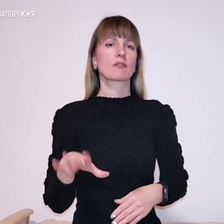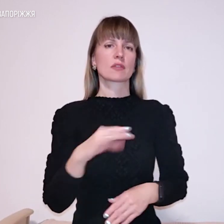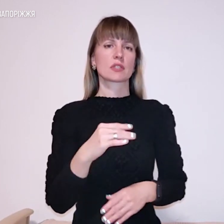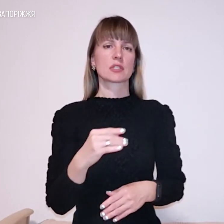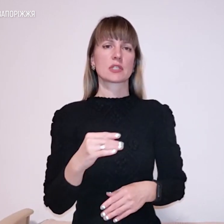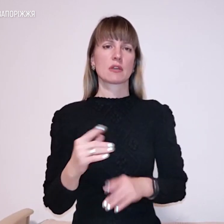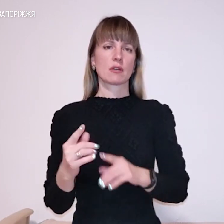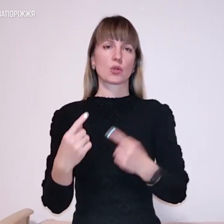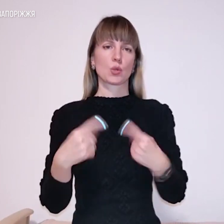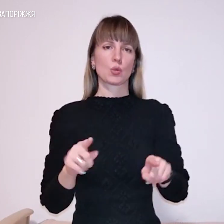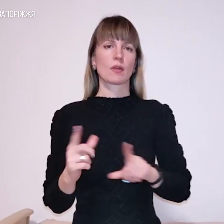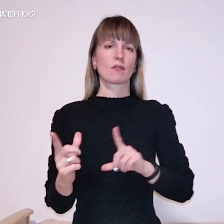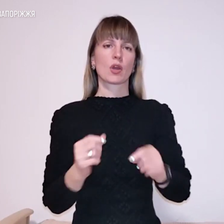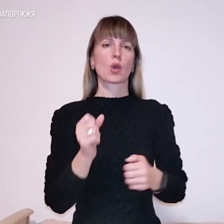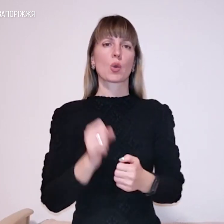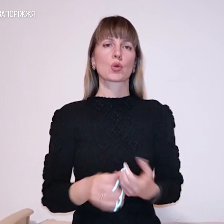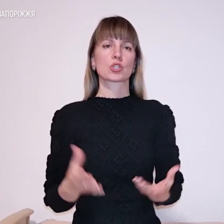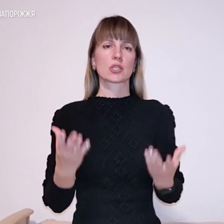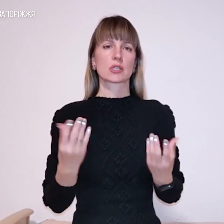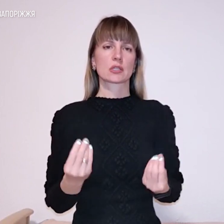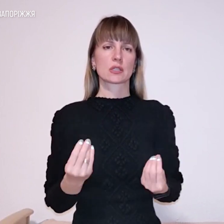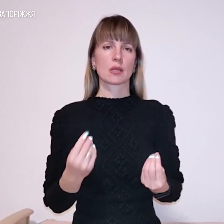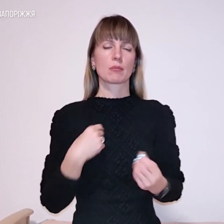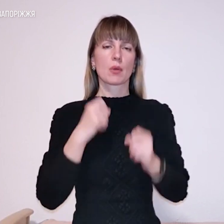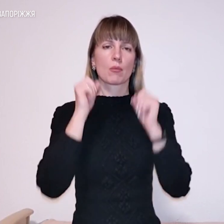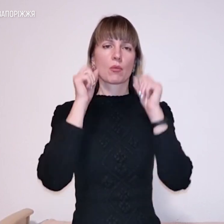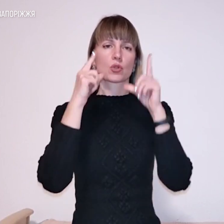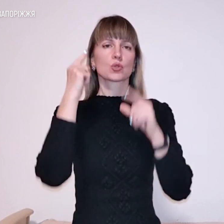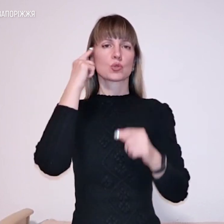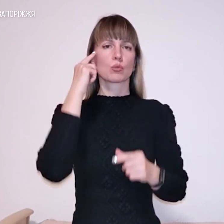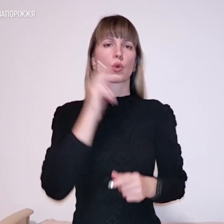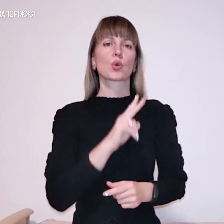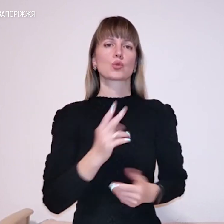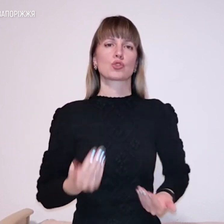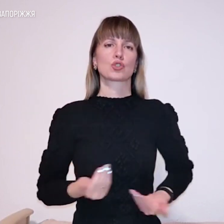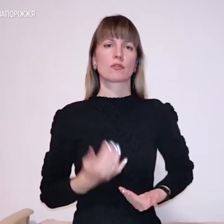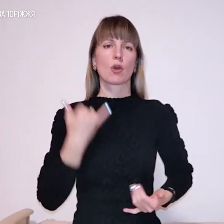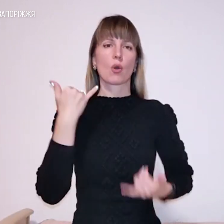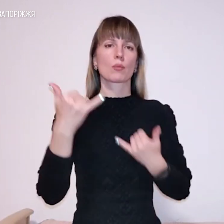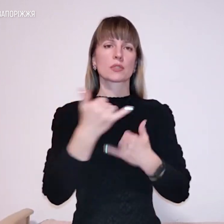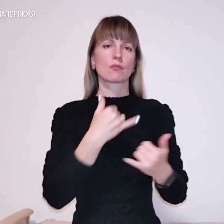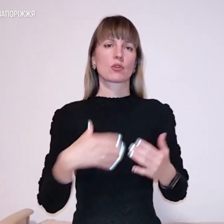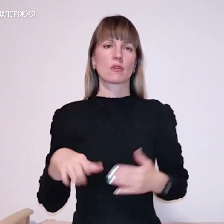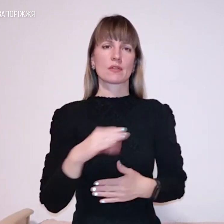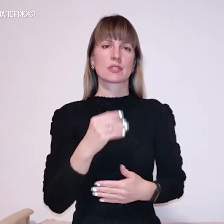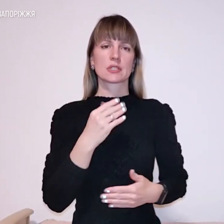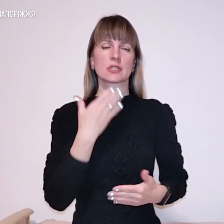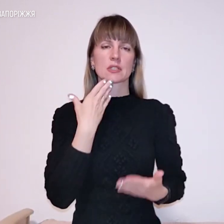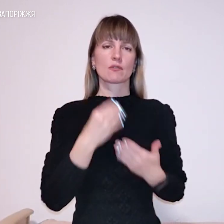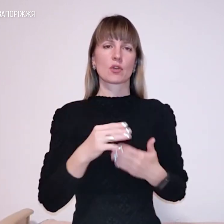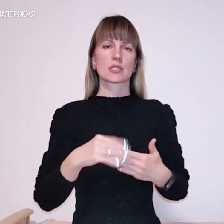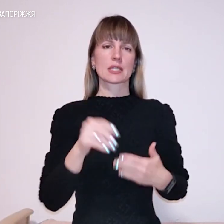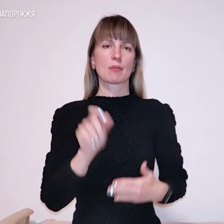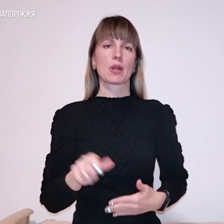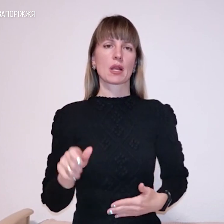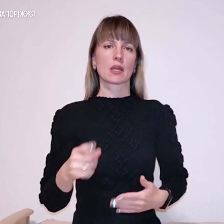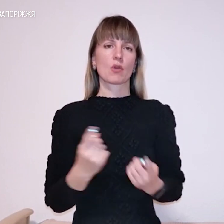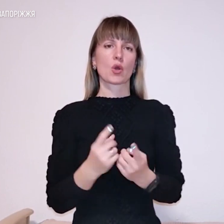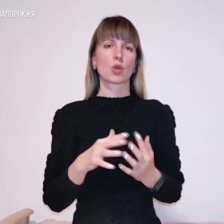І кожного дня ми просипаємося з думкою, чи хто живий, обзвонюємо всіх своїх земляків, односельців. В